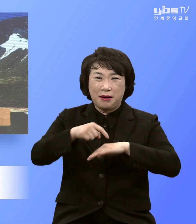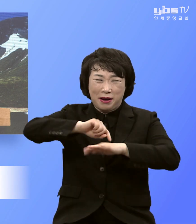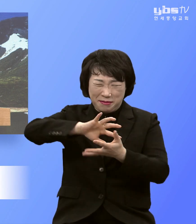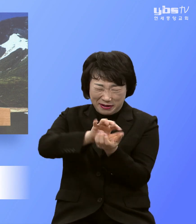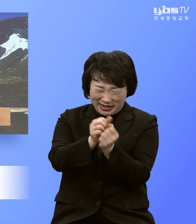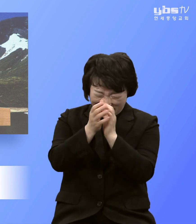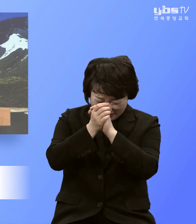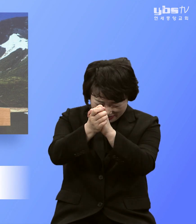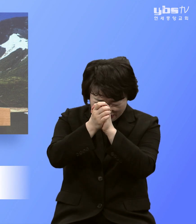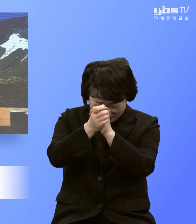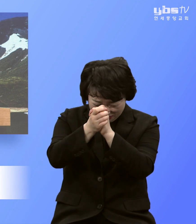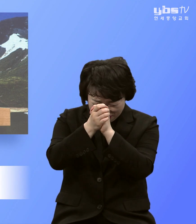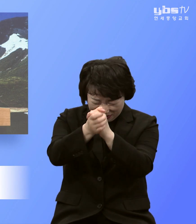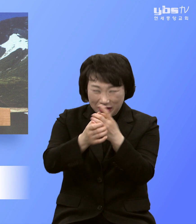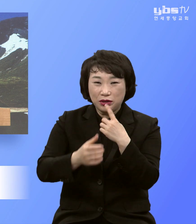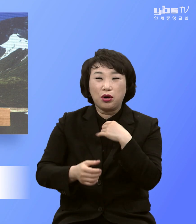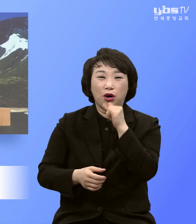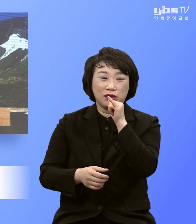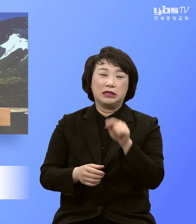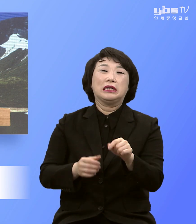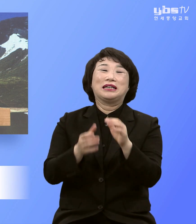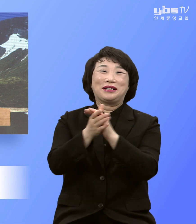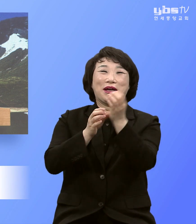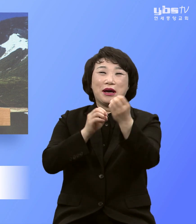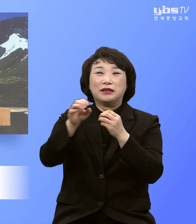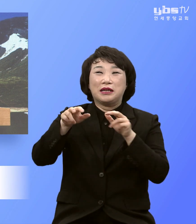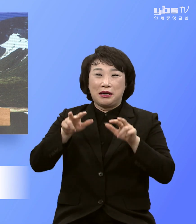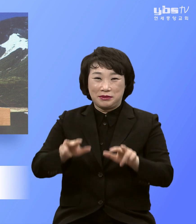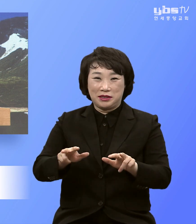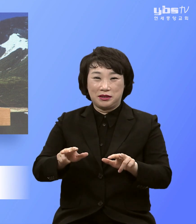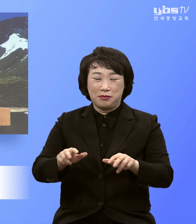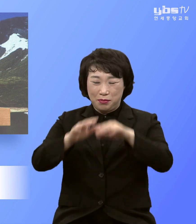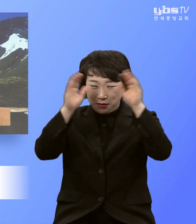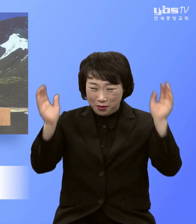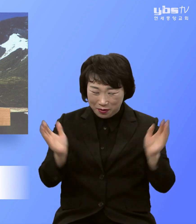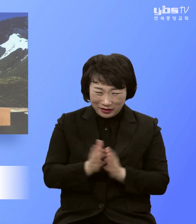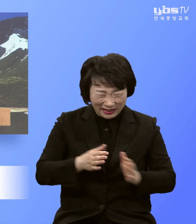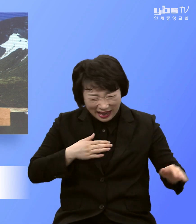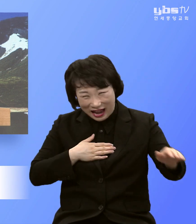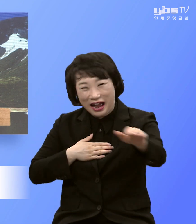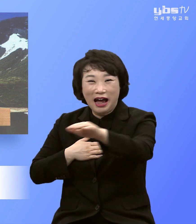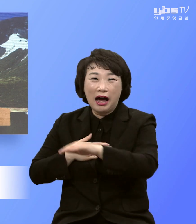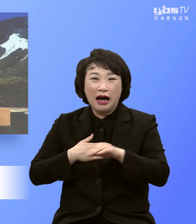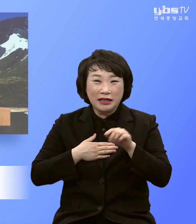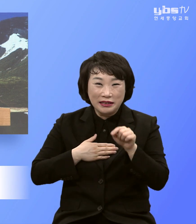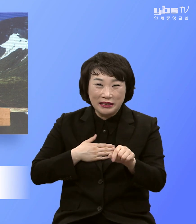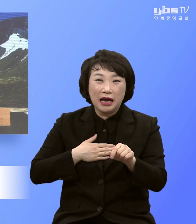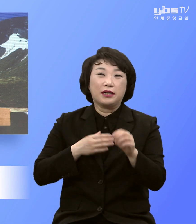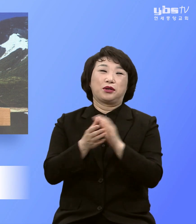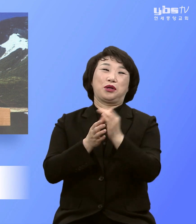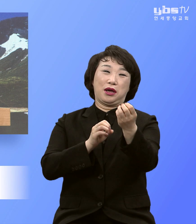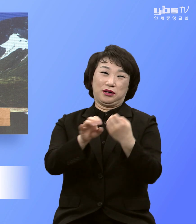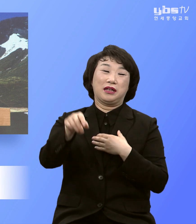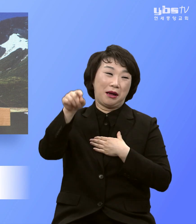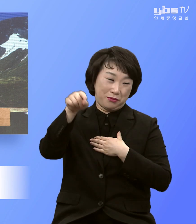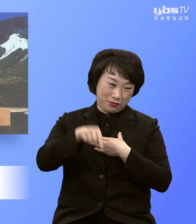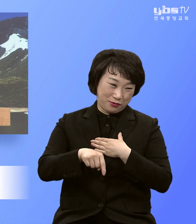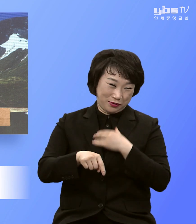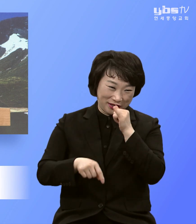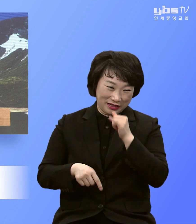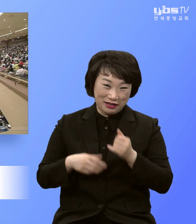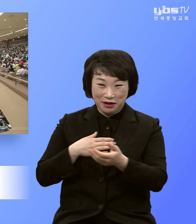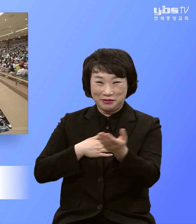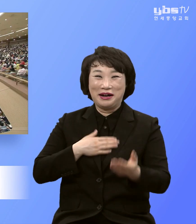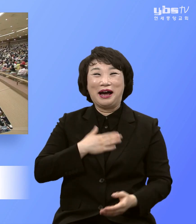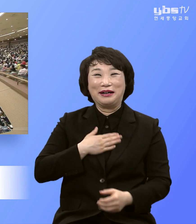애절하게 기도했던 그런 기도 응답이, 이 모든 것이 다 기도의 응답이라는 사실을